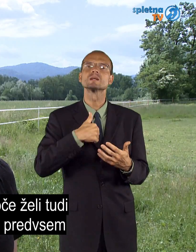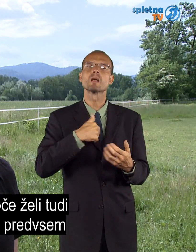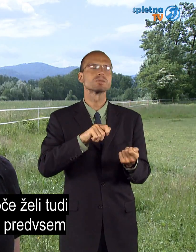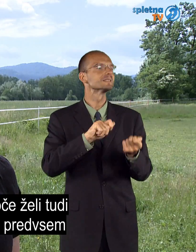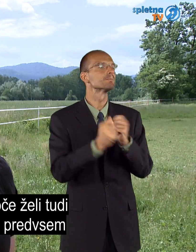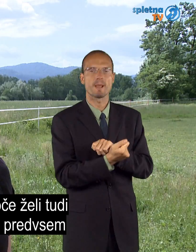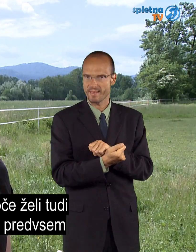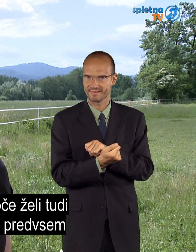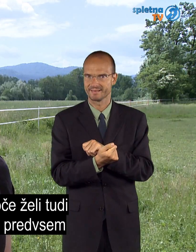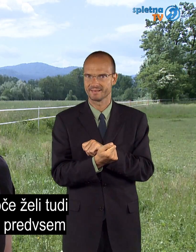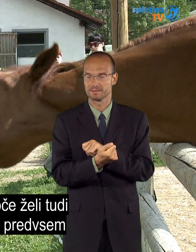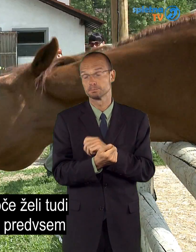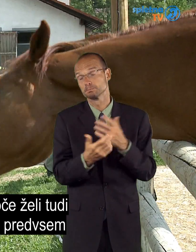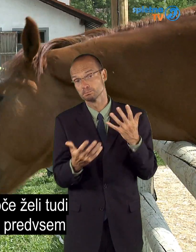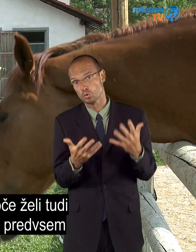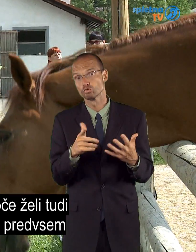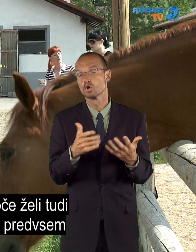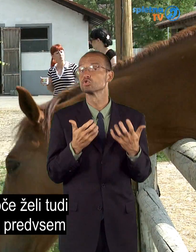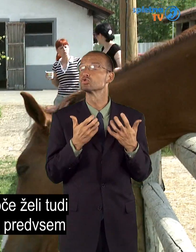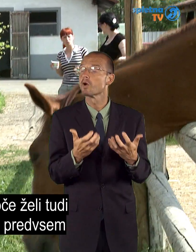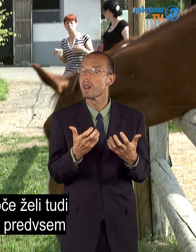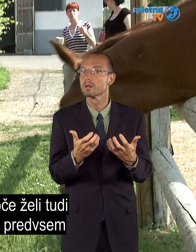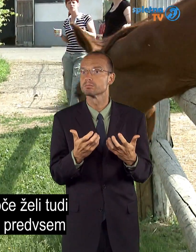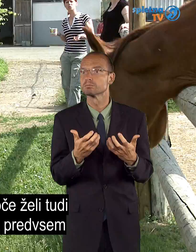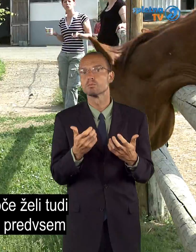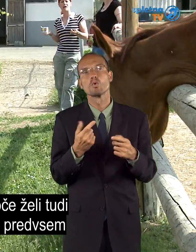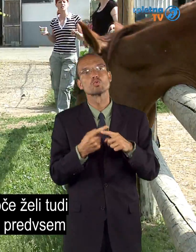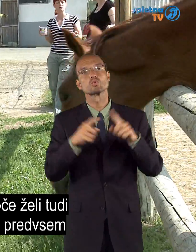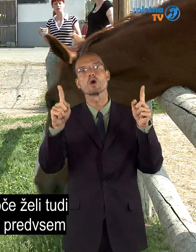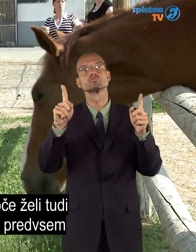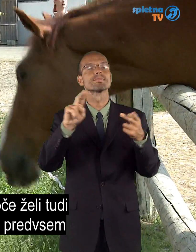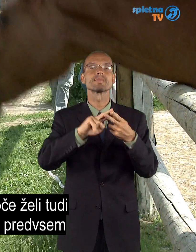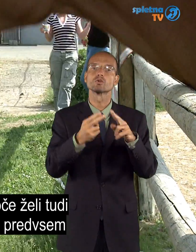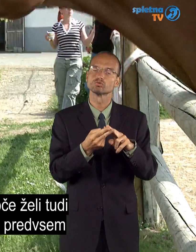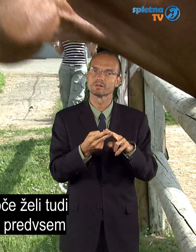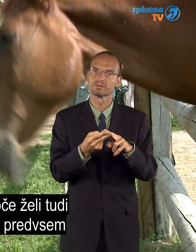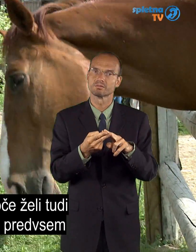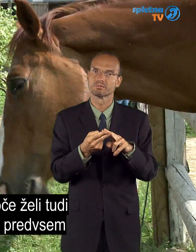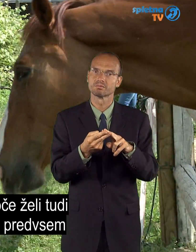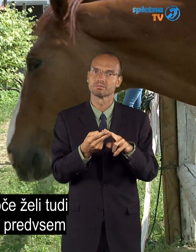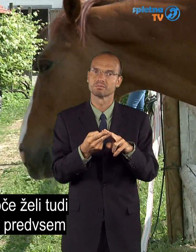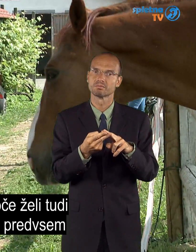sebi. In ki mogoče si želi tudi drugačnega načina.